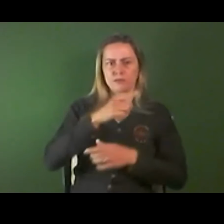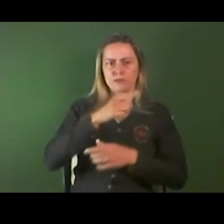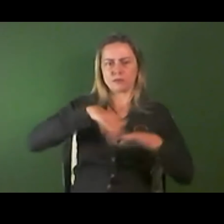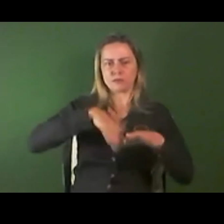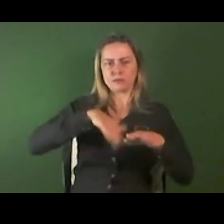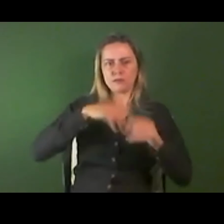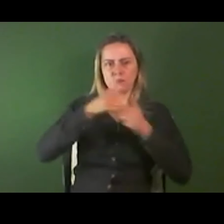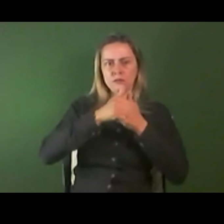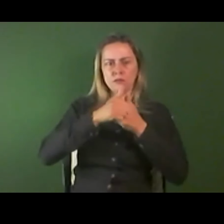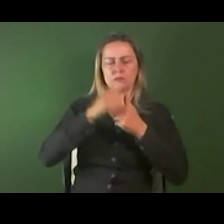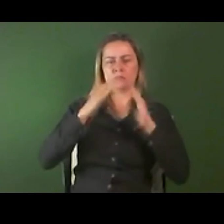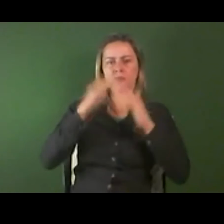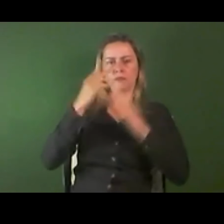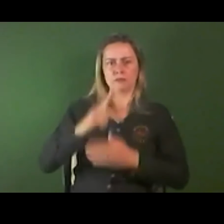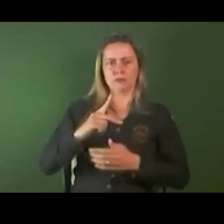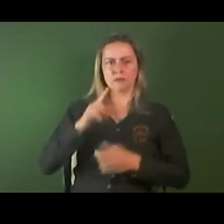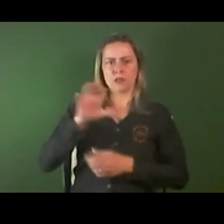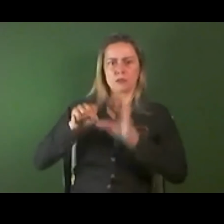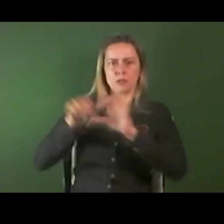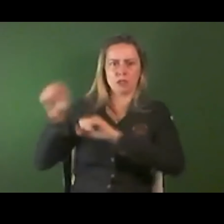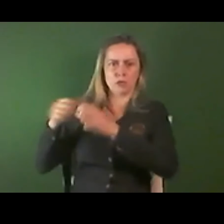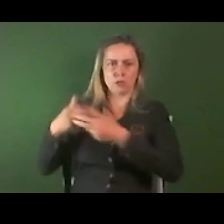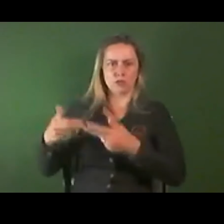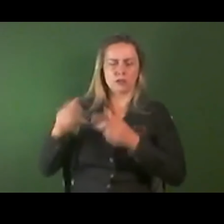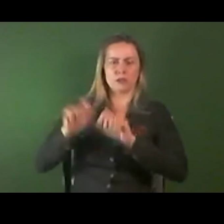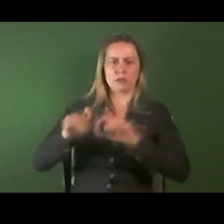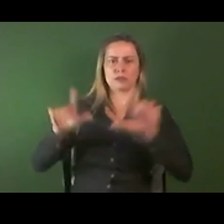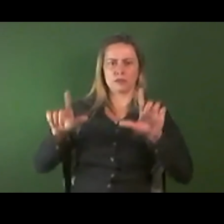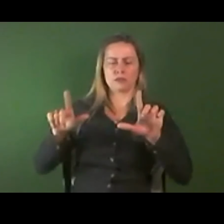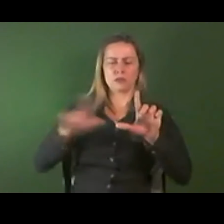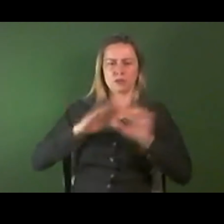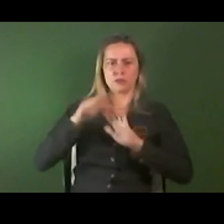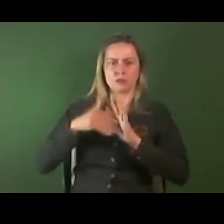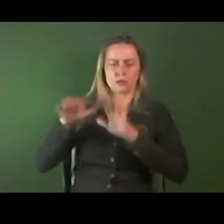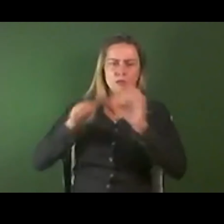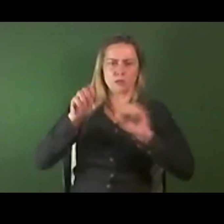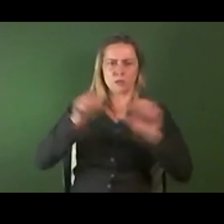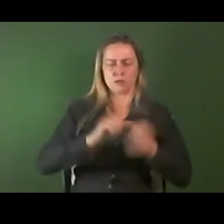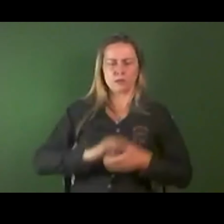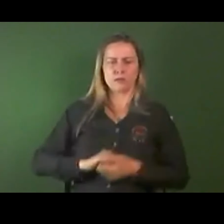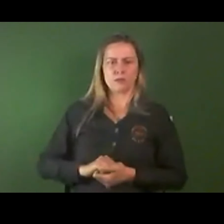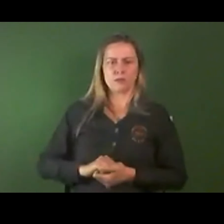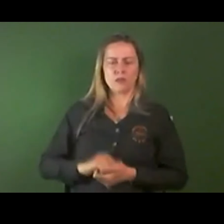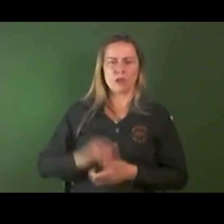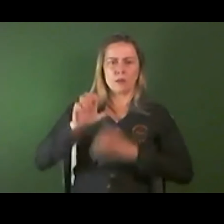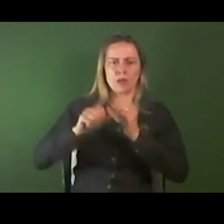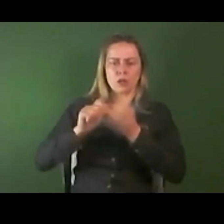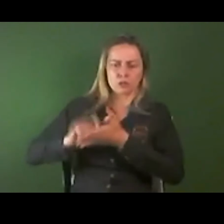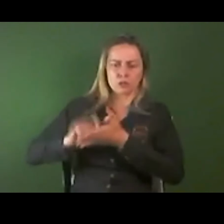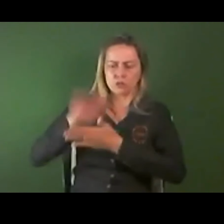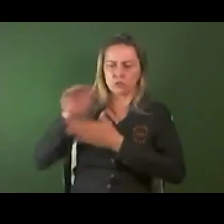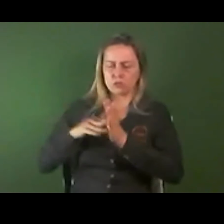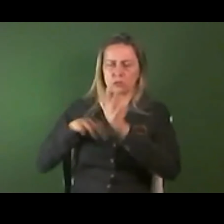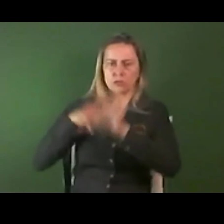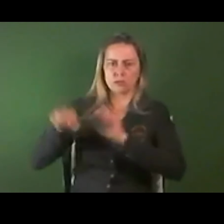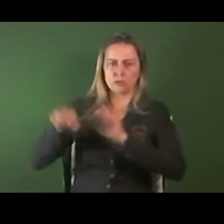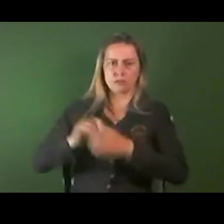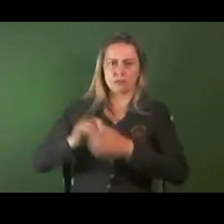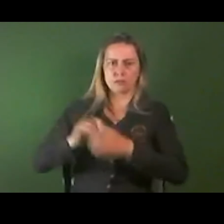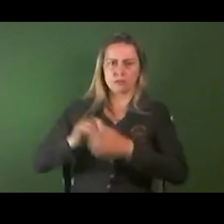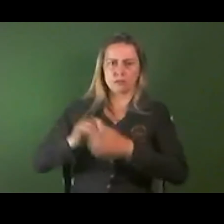dele, ele pega todas as ampliações que ele tem, ele pega todos os negativos que ele tem, ele pega todas as anotações que ele tem e ele